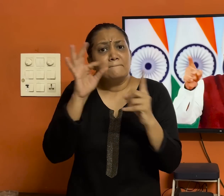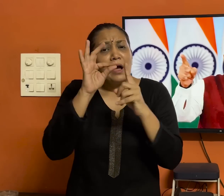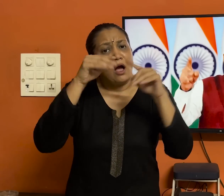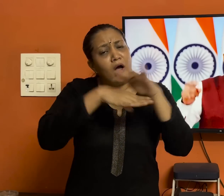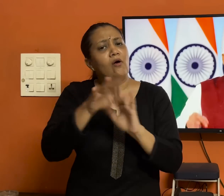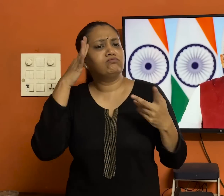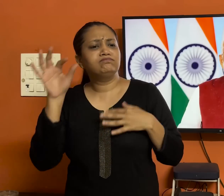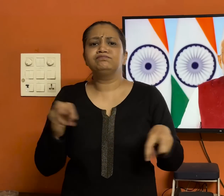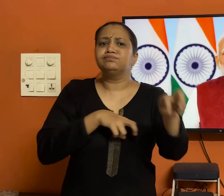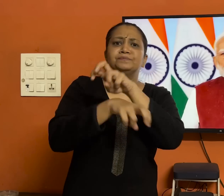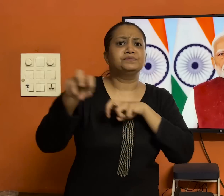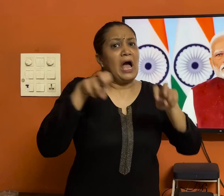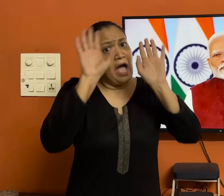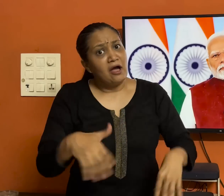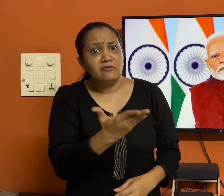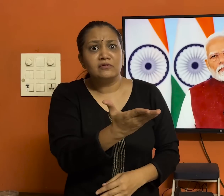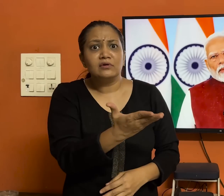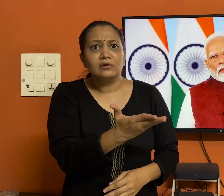पाकिस्तान में घूम रहे हैं,